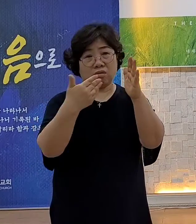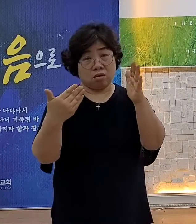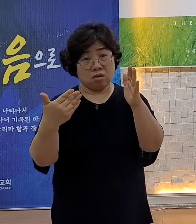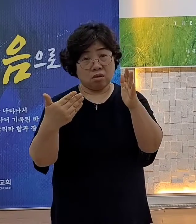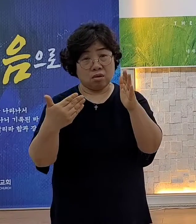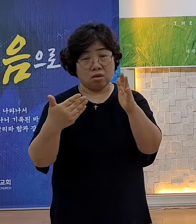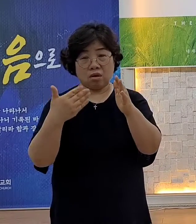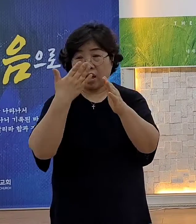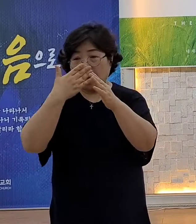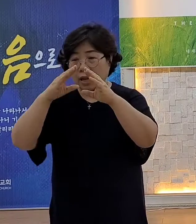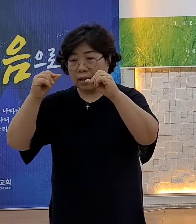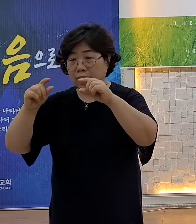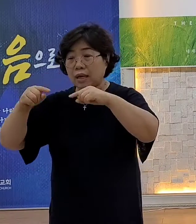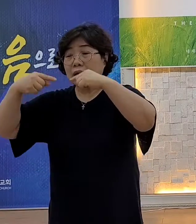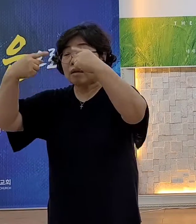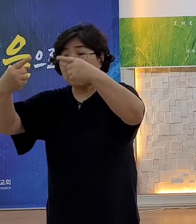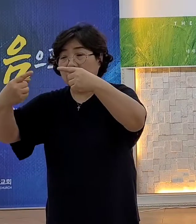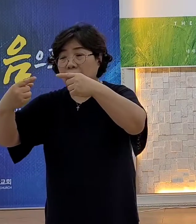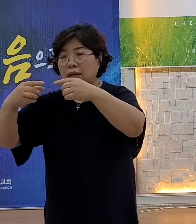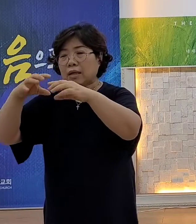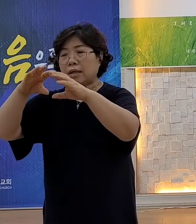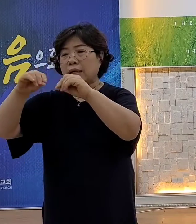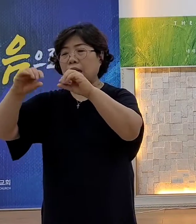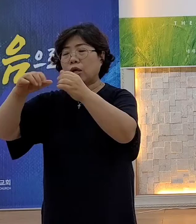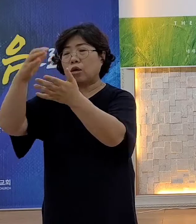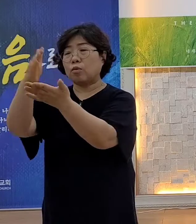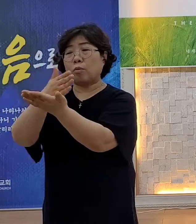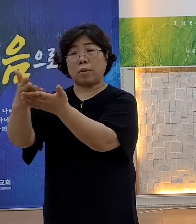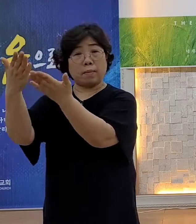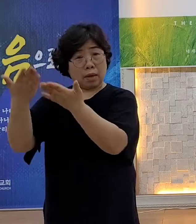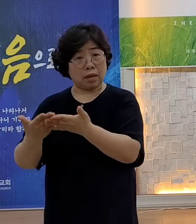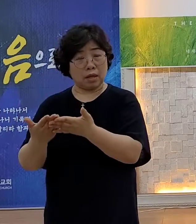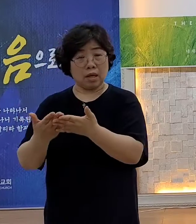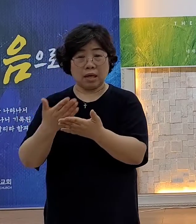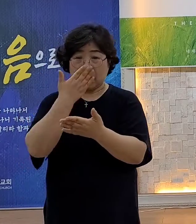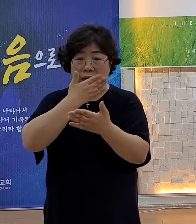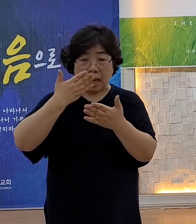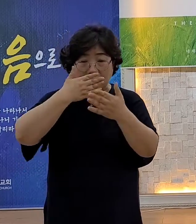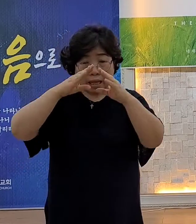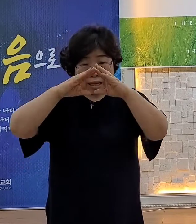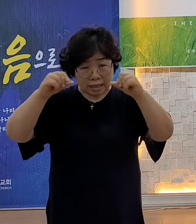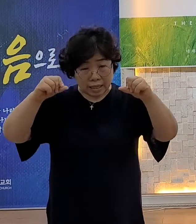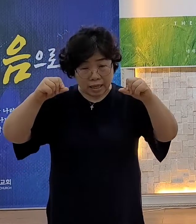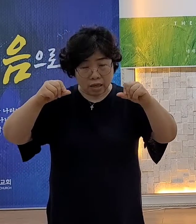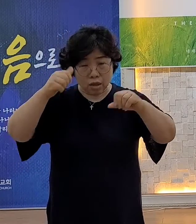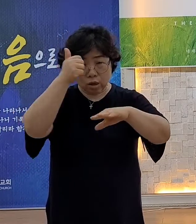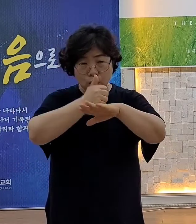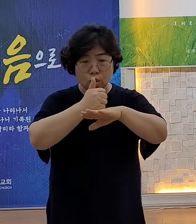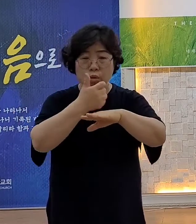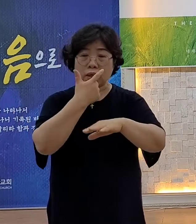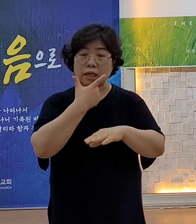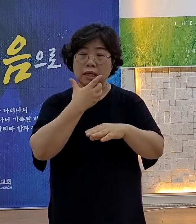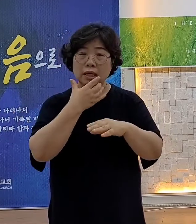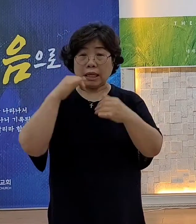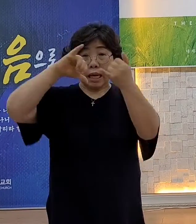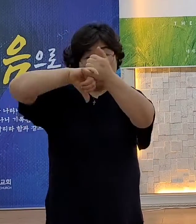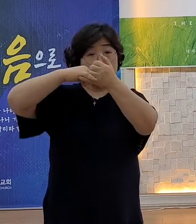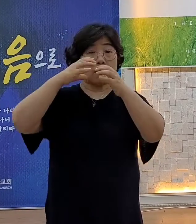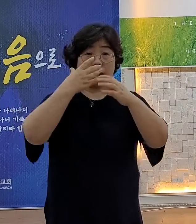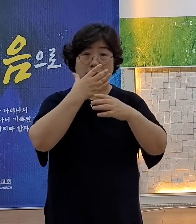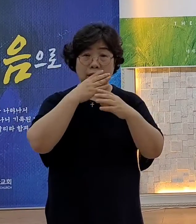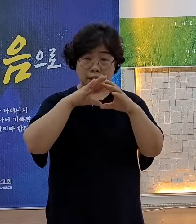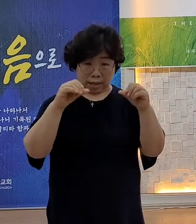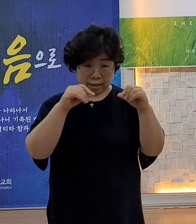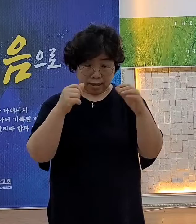이제 땅을 분배를 받습니다. 이 가나안 땅이 약속의 땅입니다. 아브라함에게 약속하신 그 땅이 가나안 땅이에요. 이들이 결국은